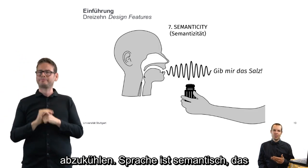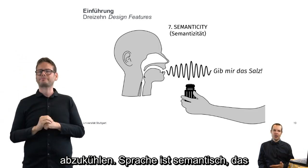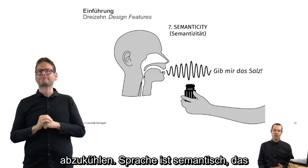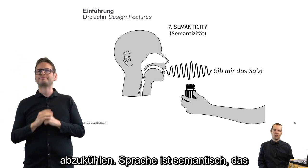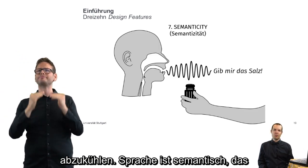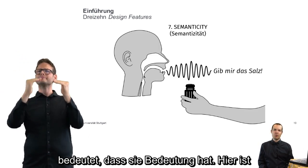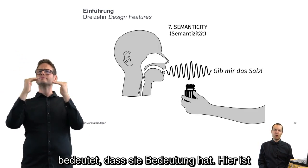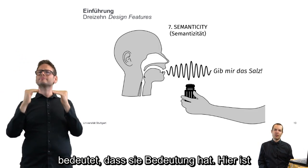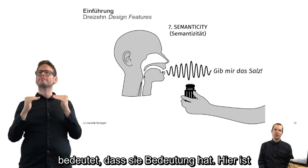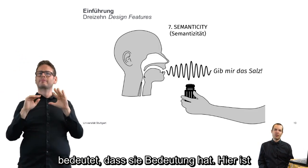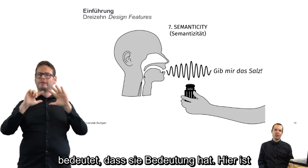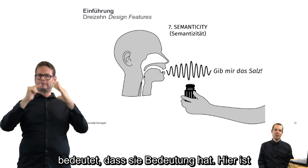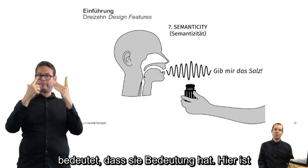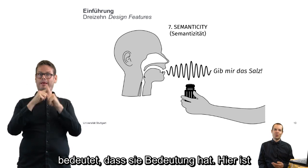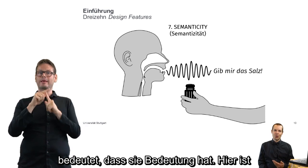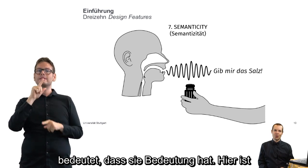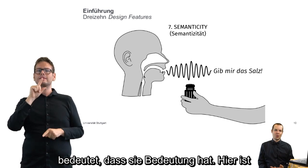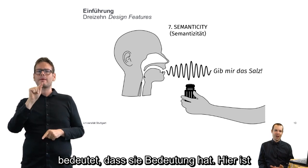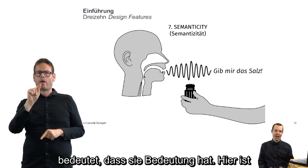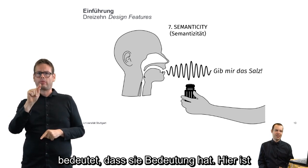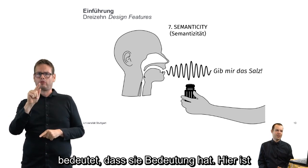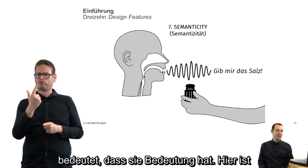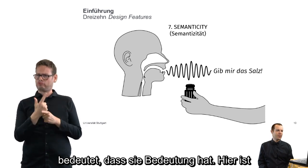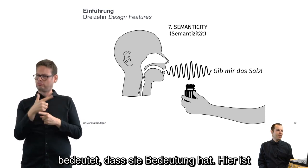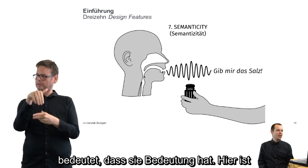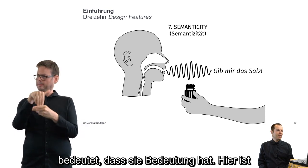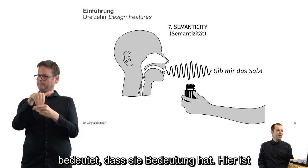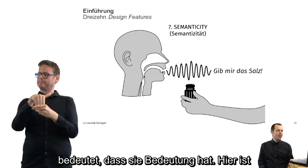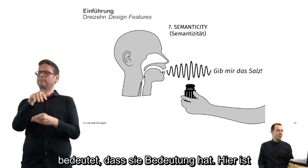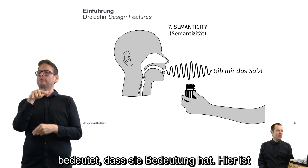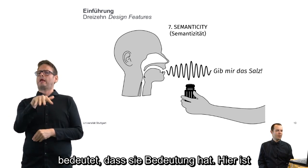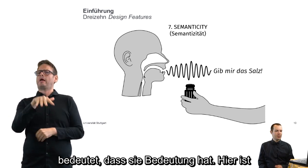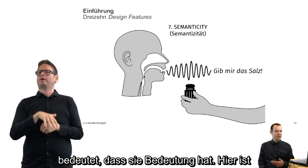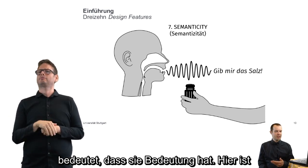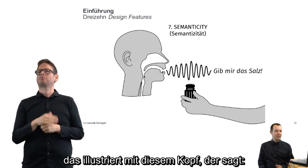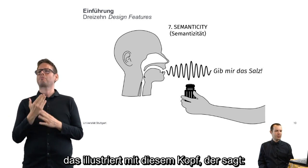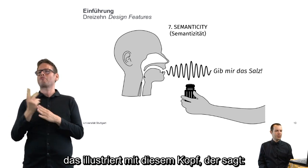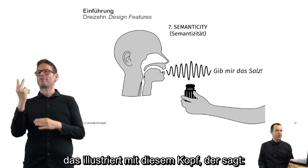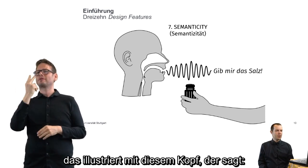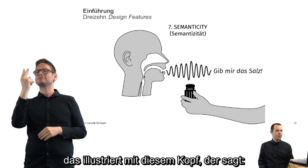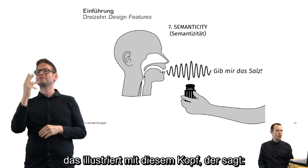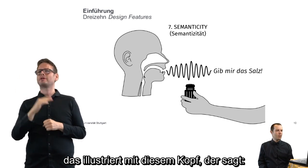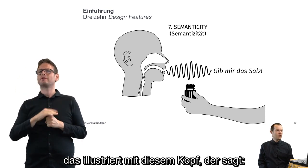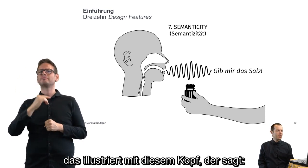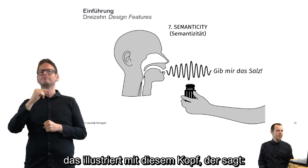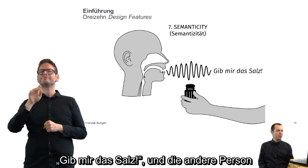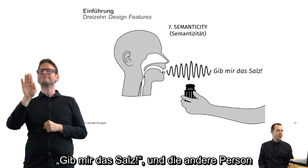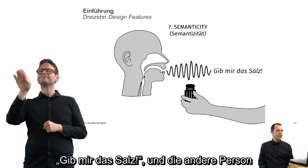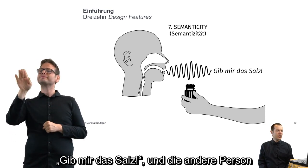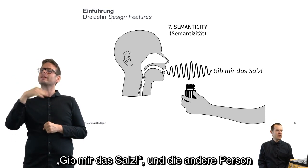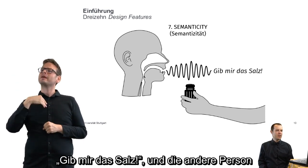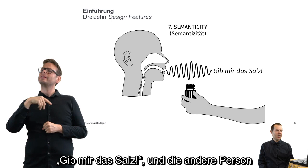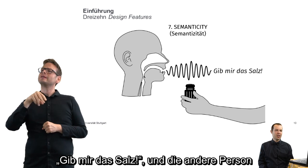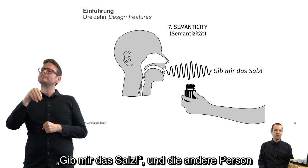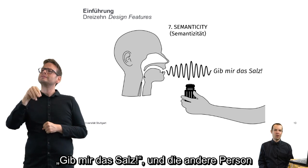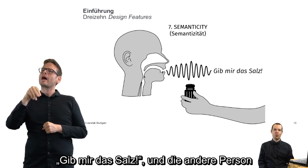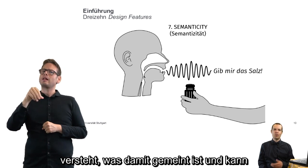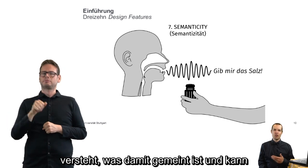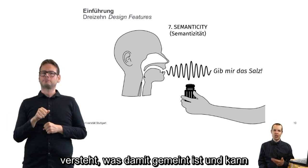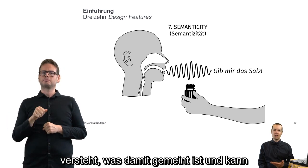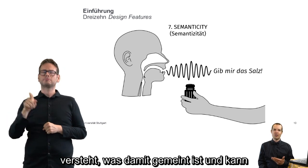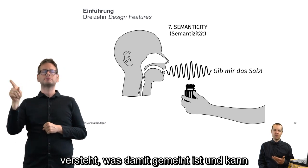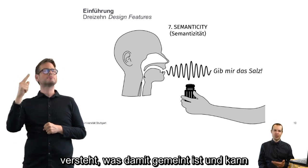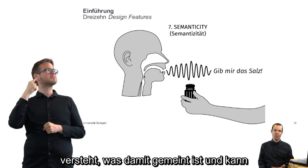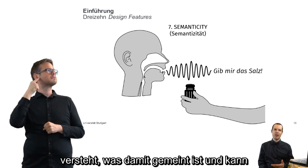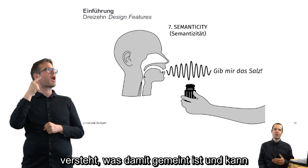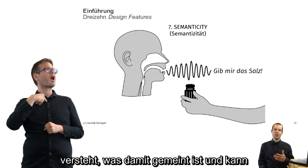Sprache ist semantisch, das bedeutet, dass sie Bedeutung hat. Hier ist das illustriert mit diesem Kopf, der sagt, gib mir das Salz und die andere Person